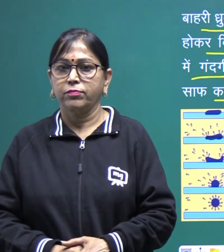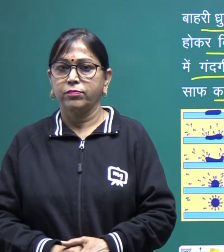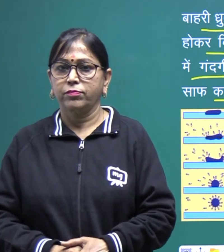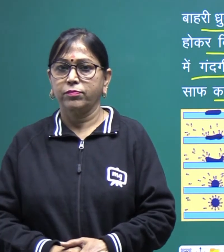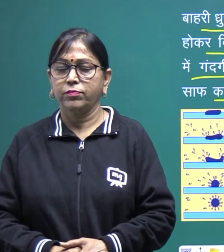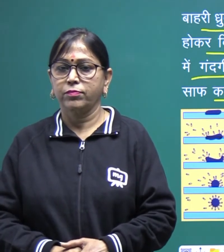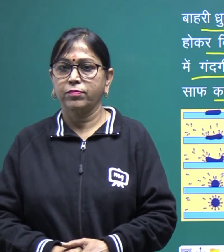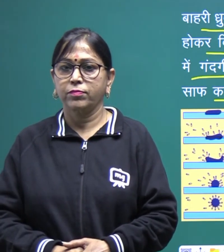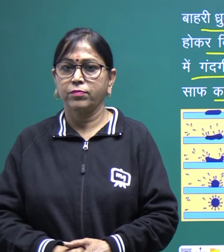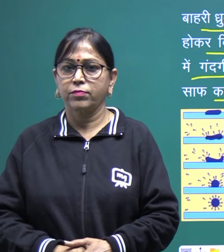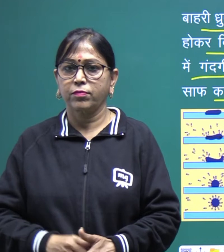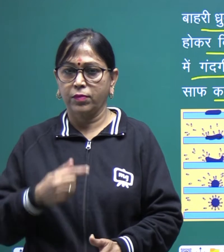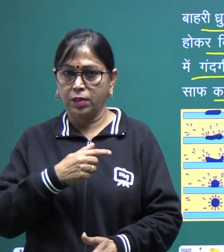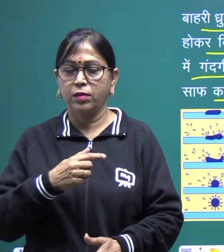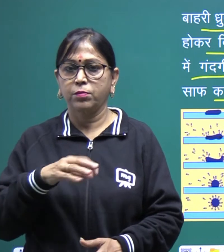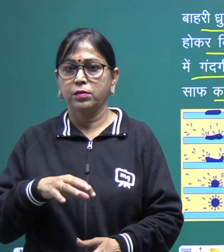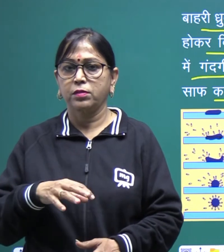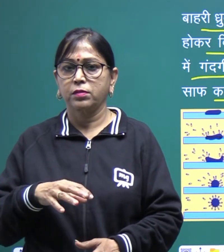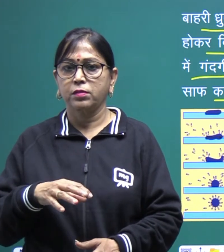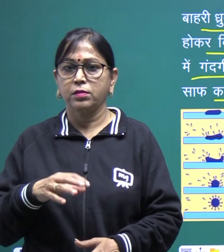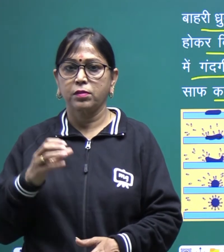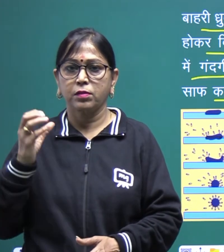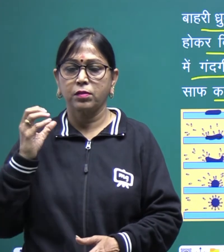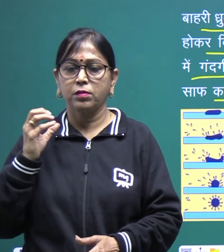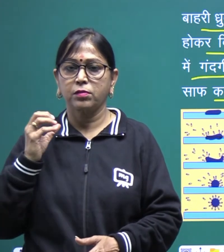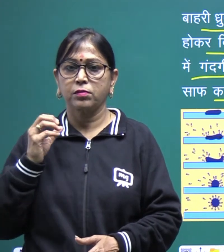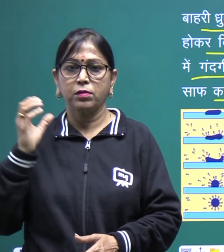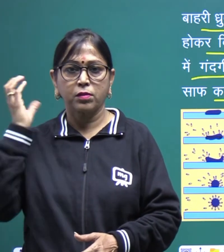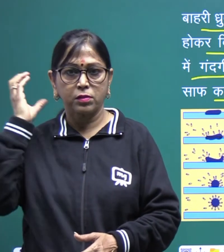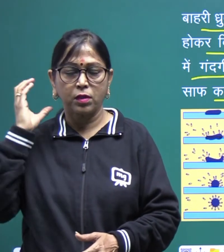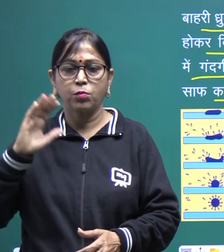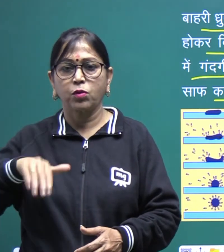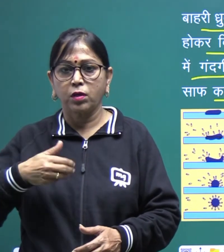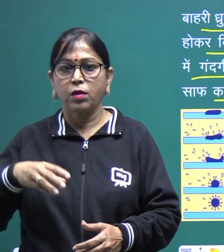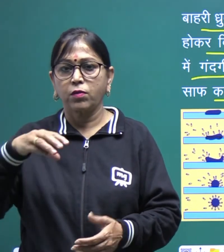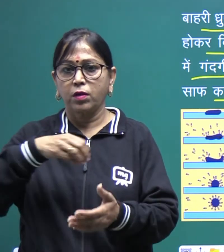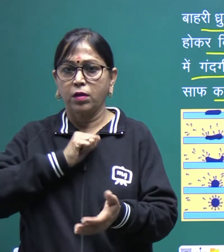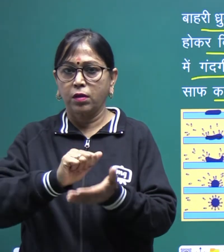यहाँ पर जैसे अपन साबुन या अपमार्जक से धोते हैं